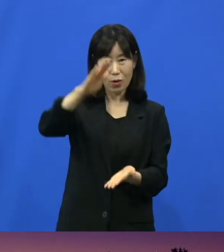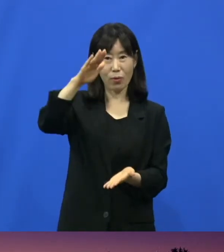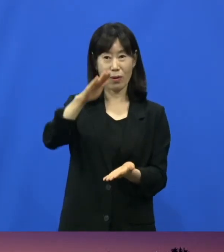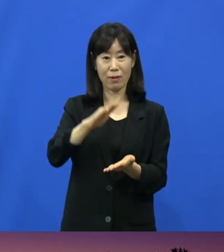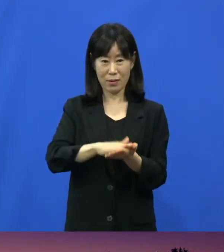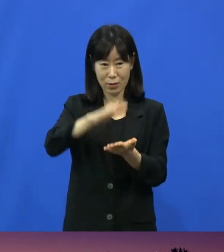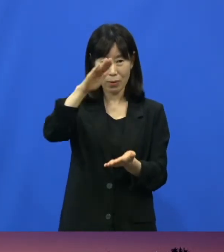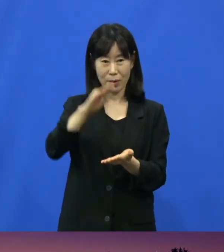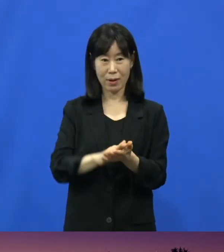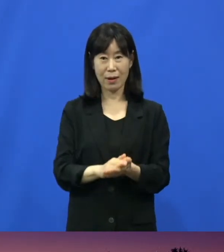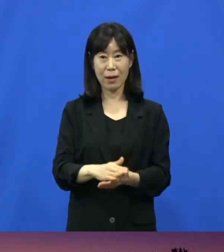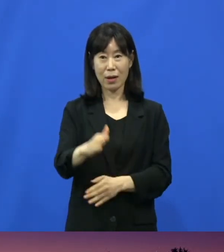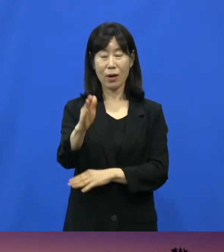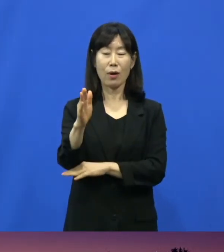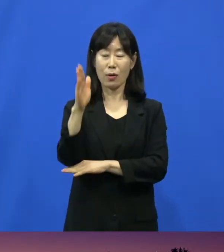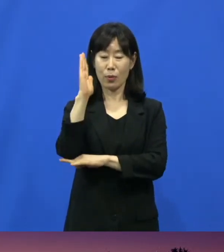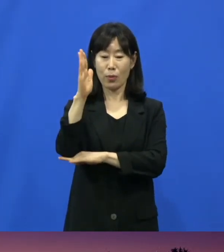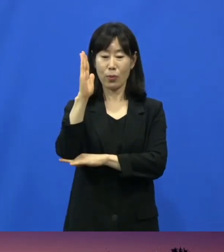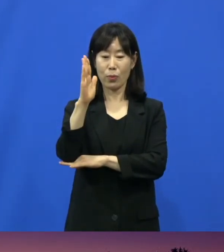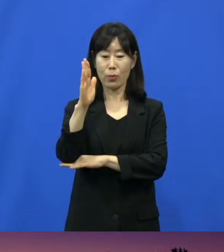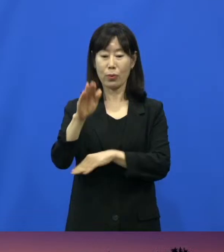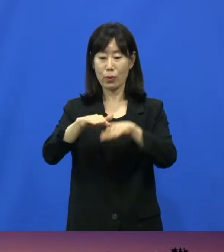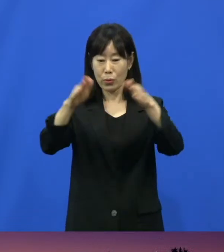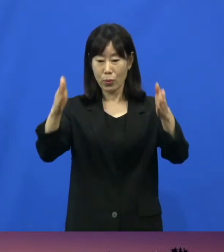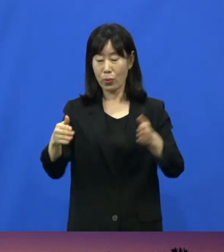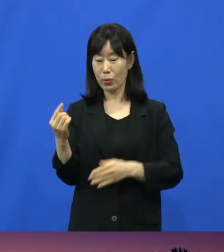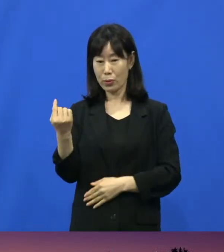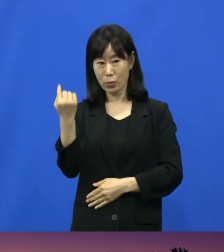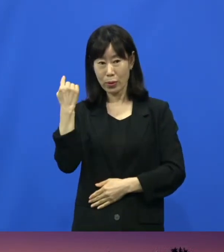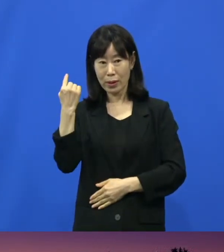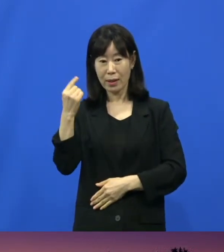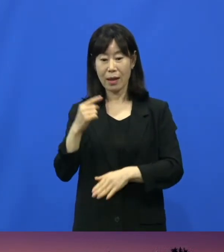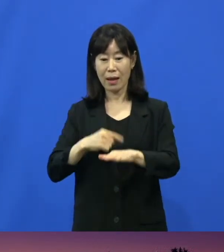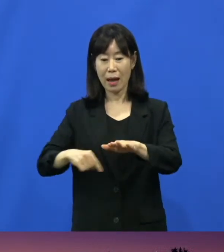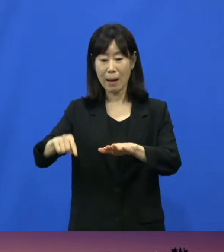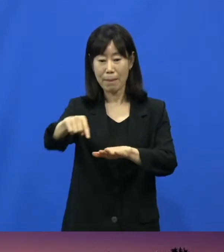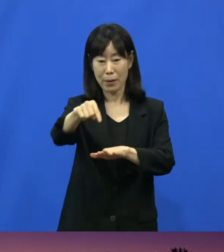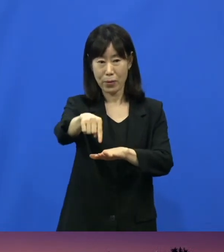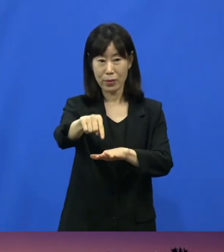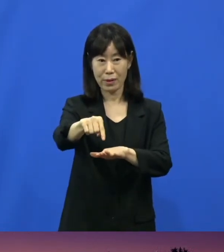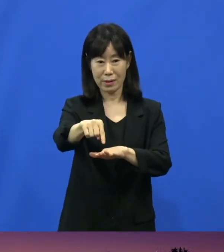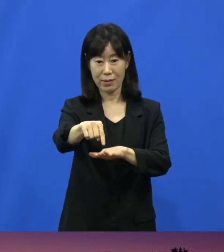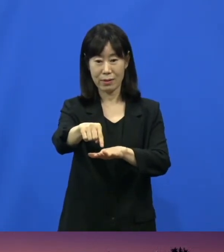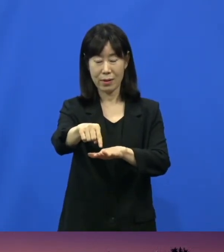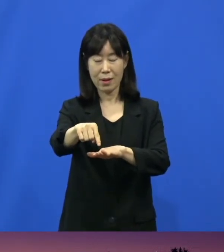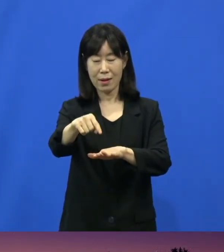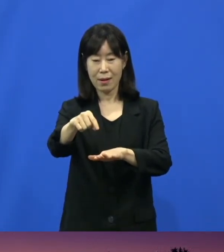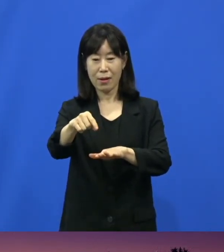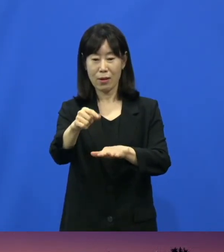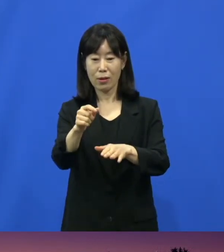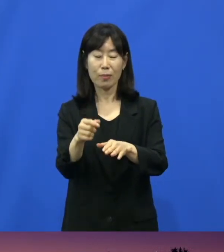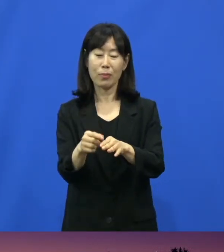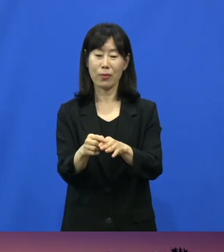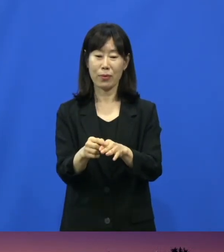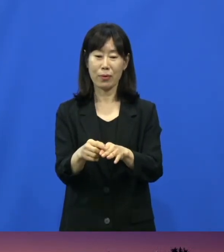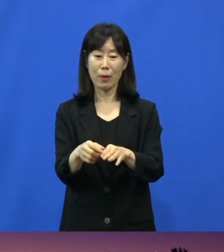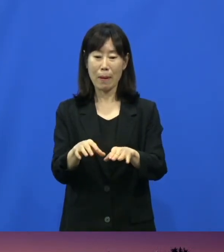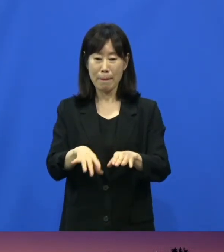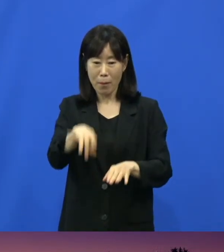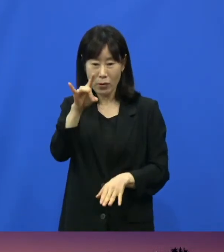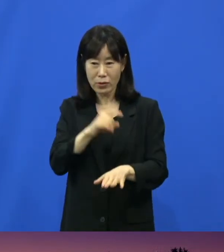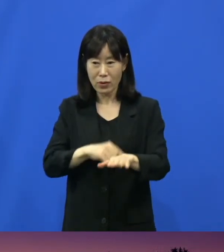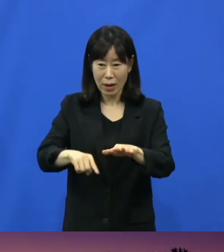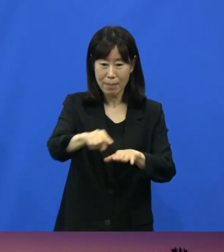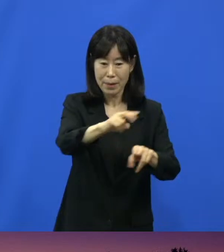쟁탈전, 여기 자리가 막 그냥 여기는 아무나 못 들어와요. 그냥 막 뚫고 오셔요. 그래도 뚫고 오시고 요 오늘